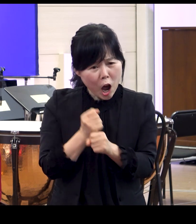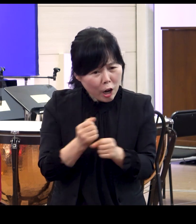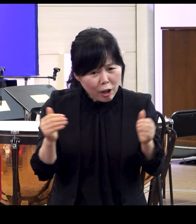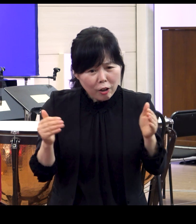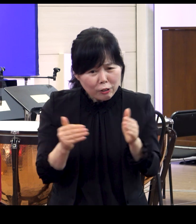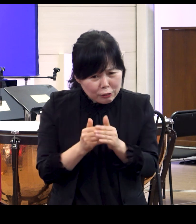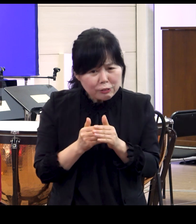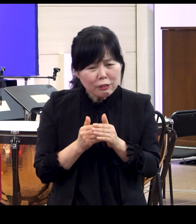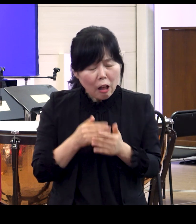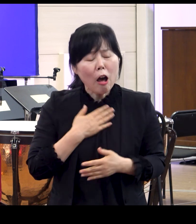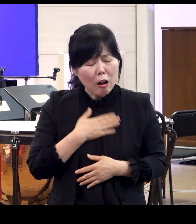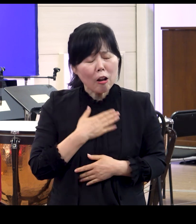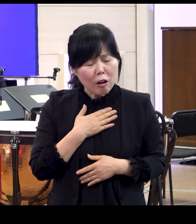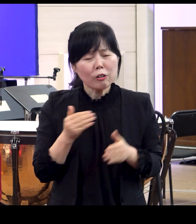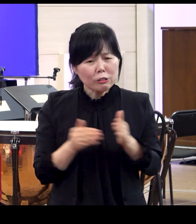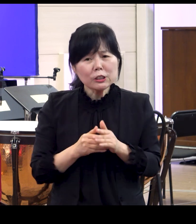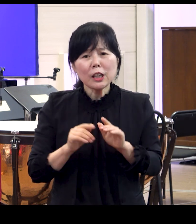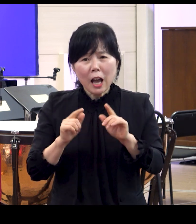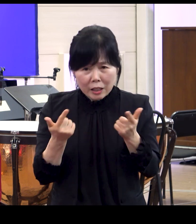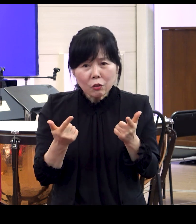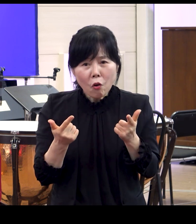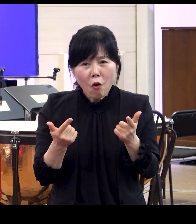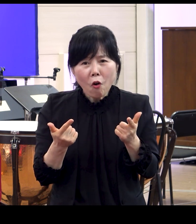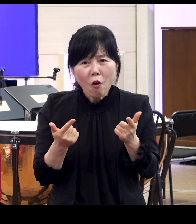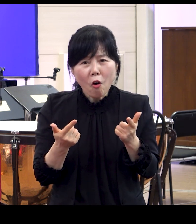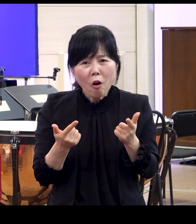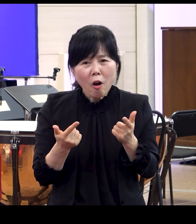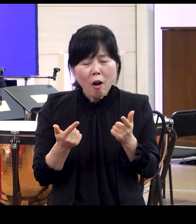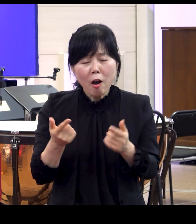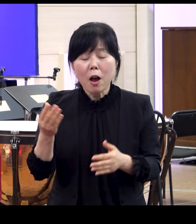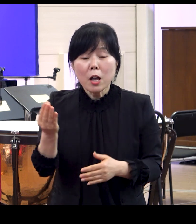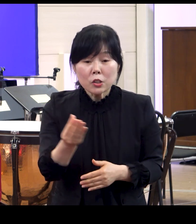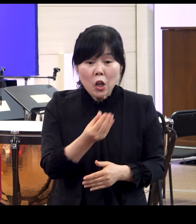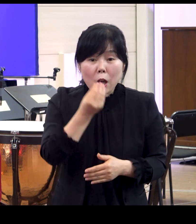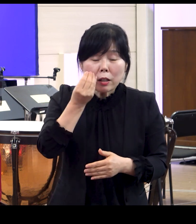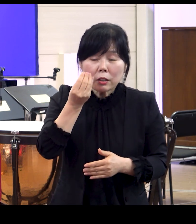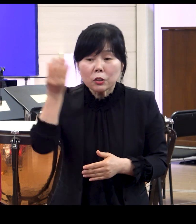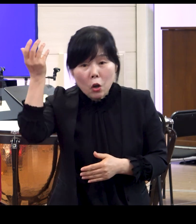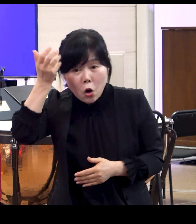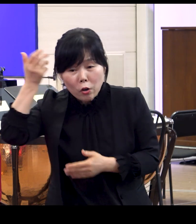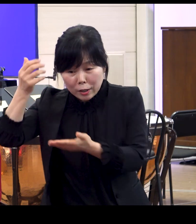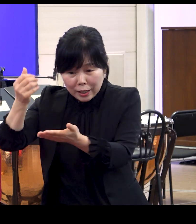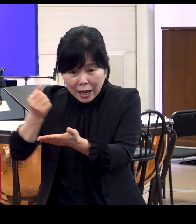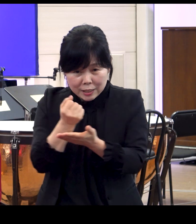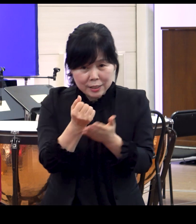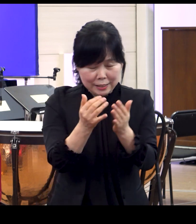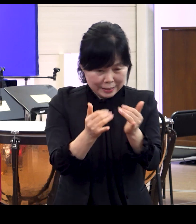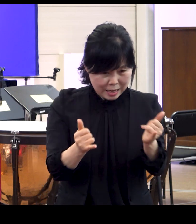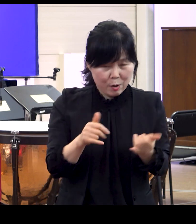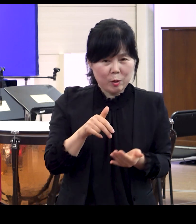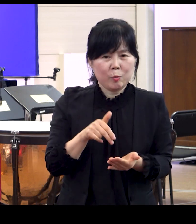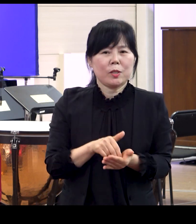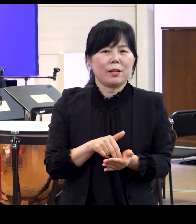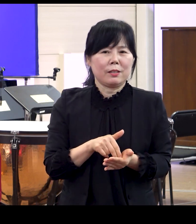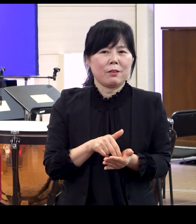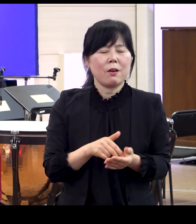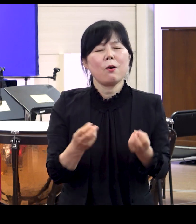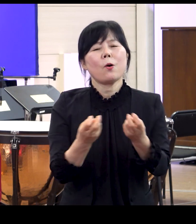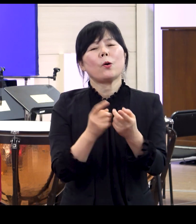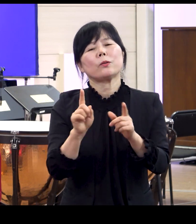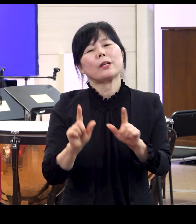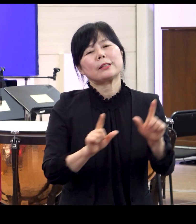그렇게 볼 것이 아니라, 그러니까 우리가 어떻게 살아야 하는가 하는 그 메시지를 받아야